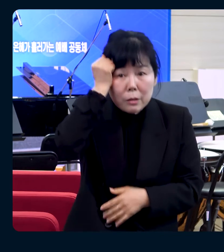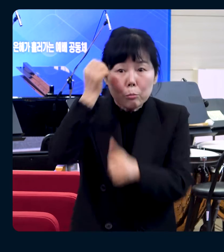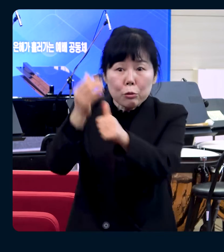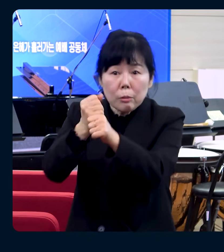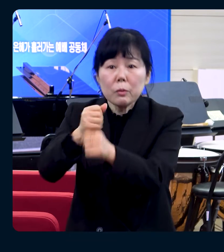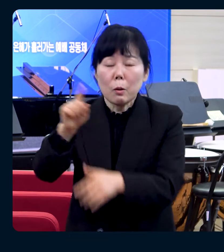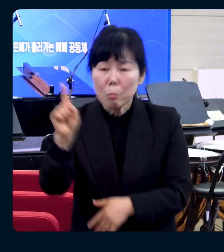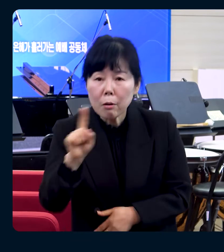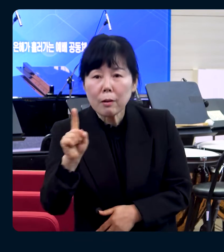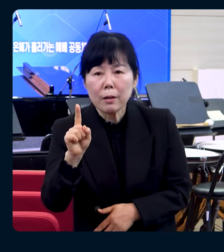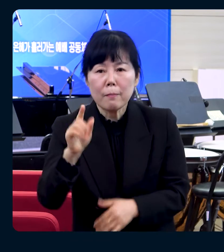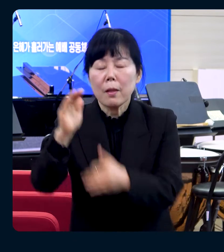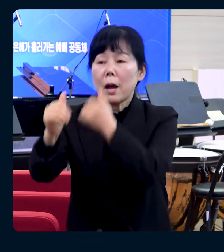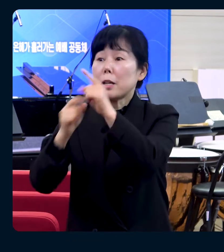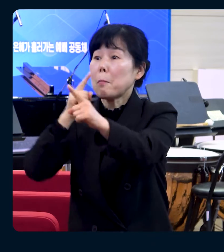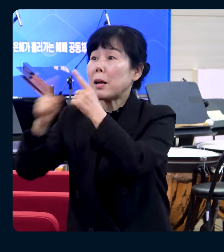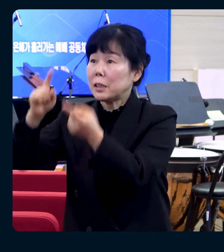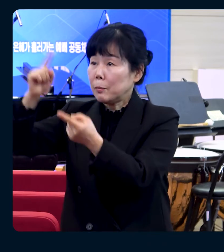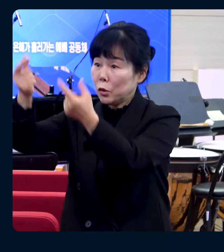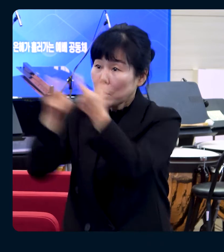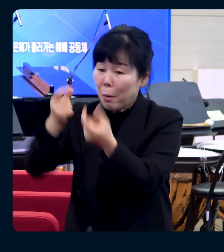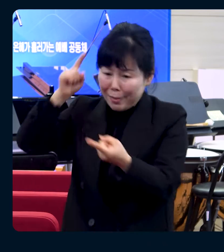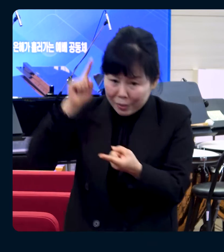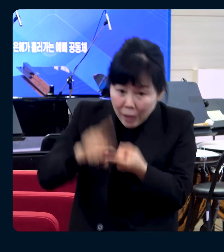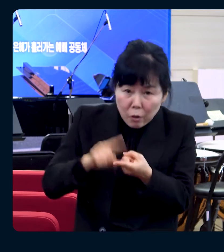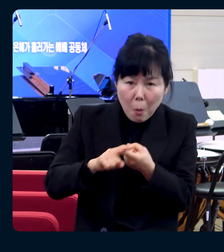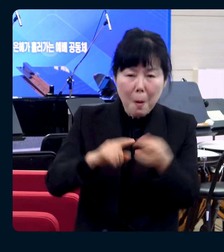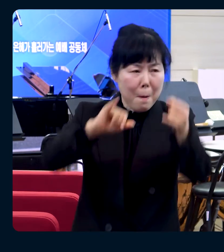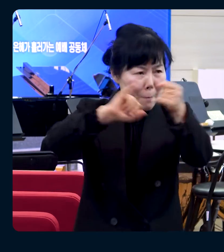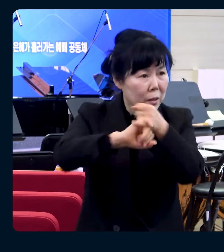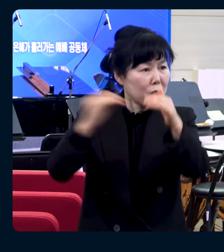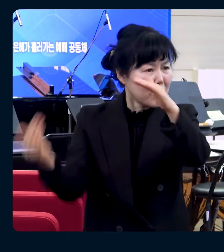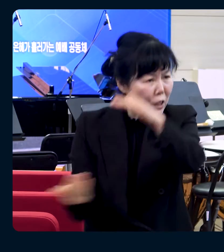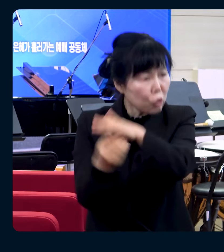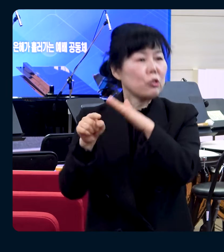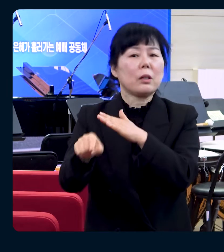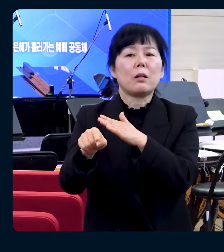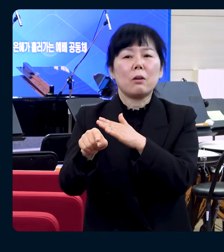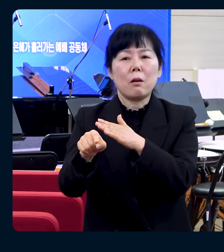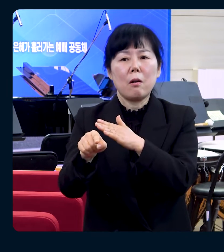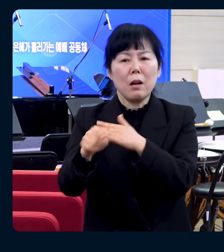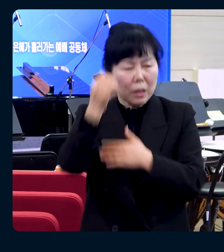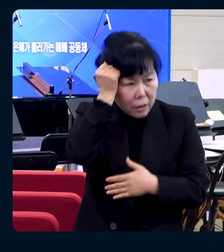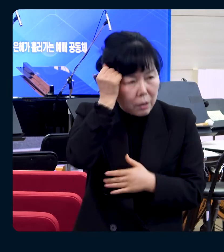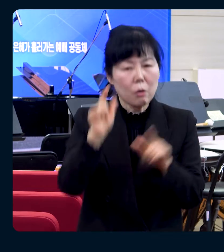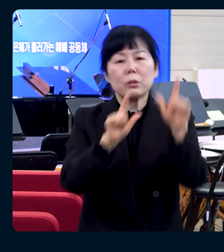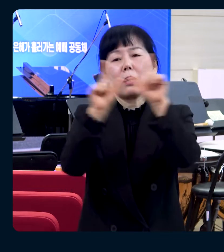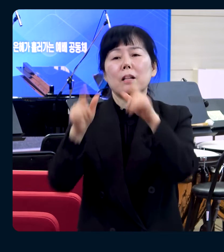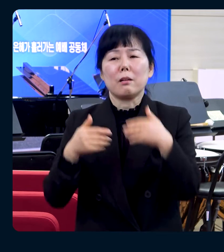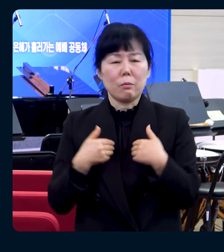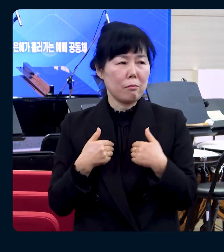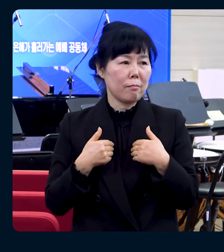것이 뭐냐? 하나님께서 말씀하신 대로 반드시 이루신다는 것, 그것입니다.